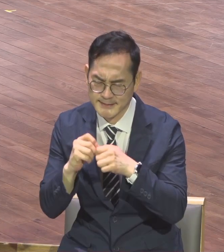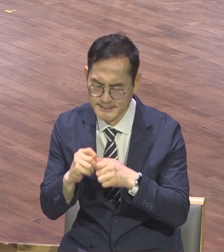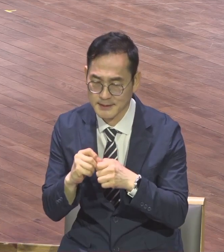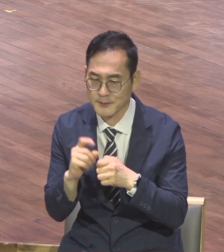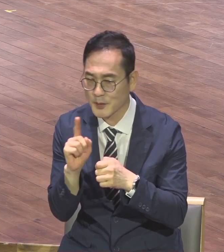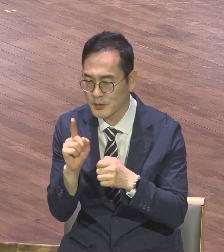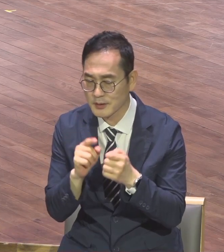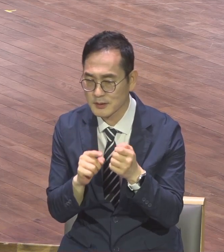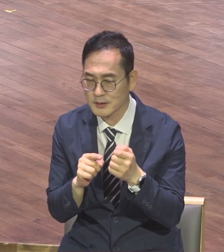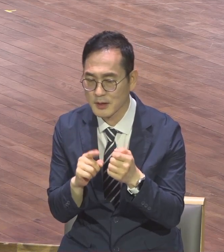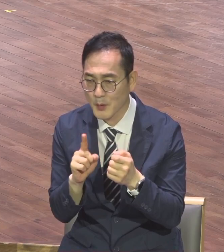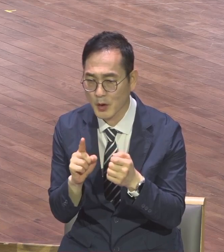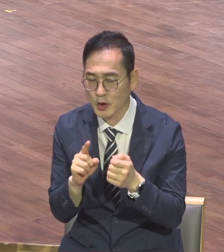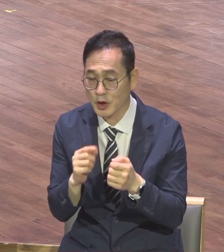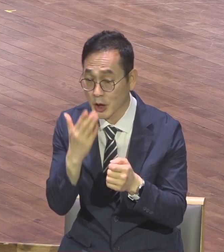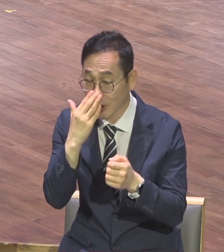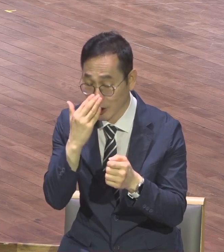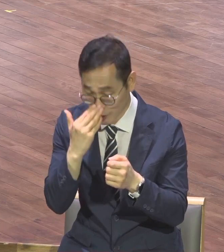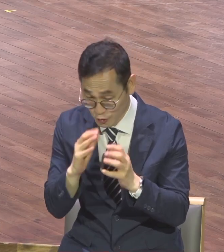표현하면요,